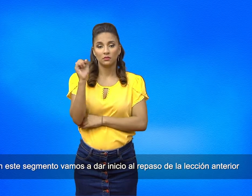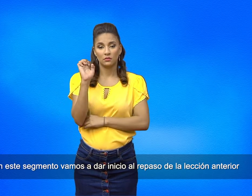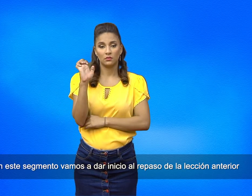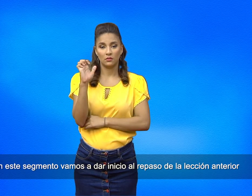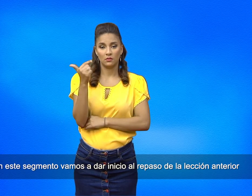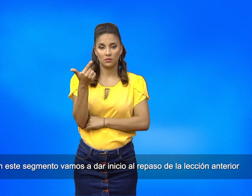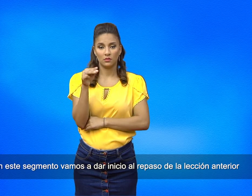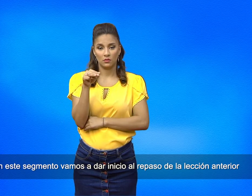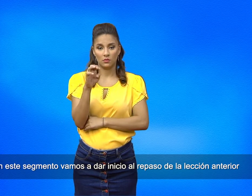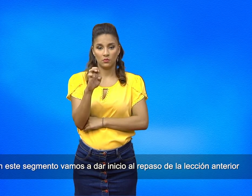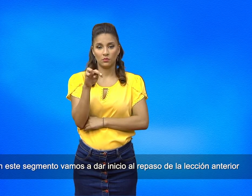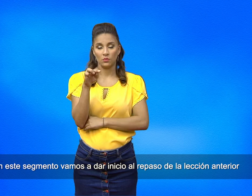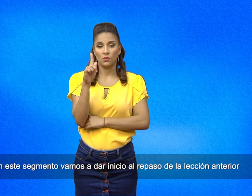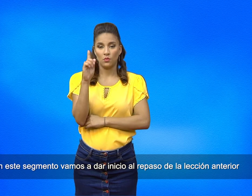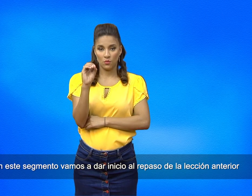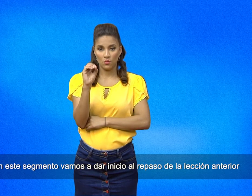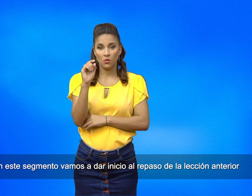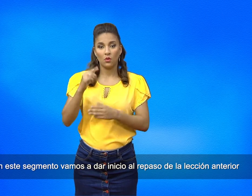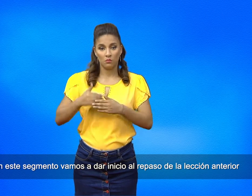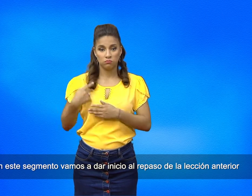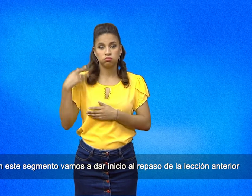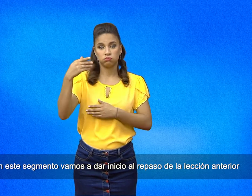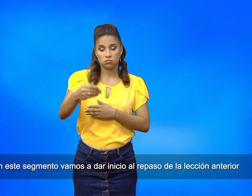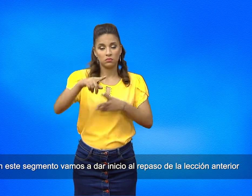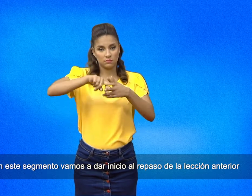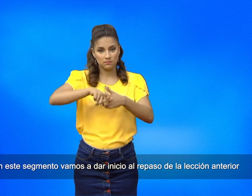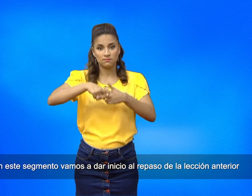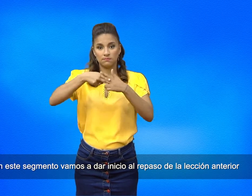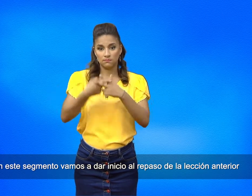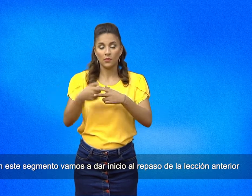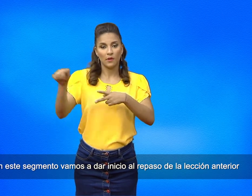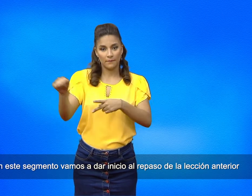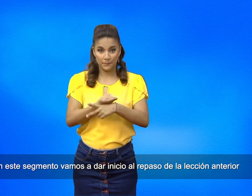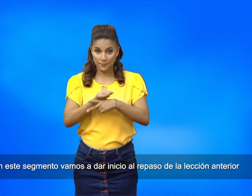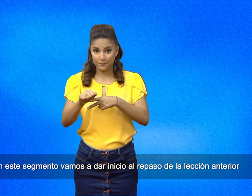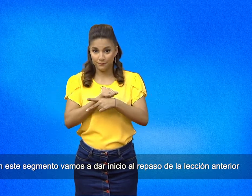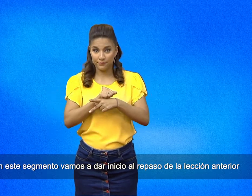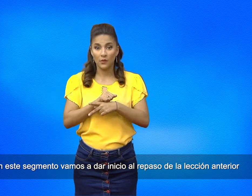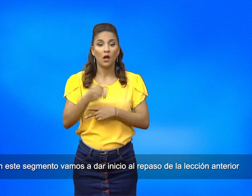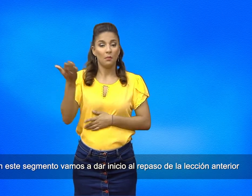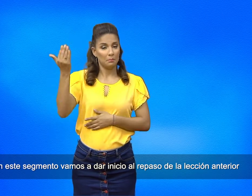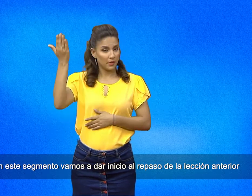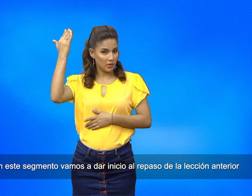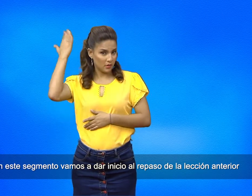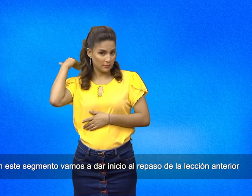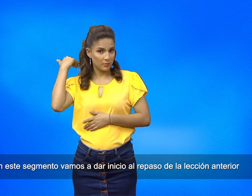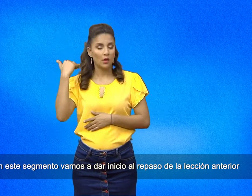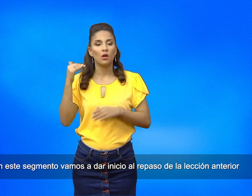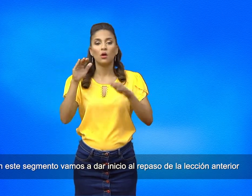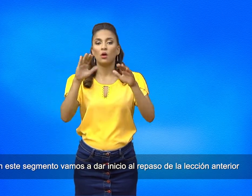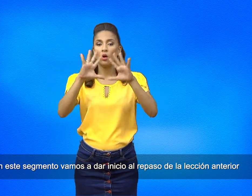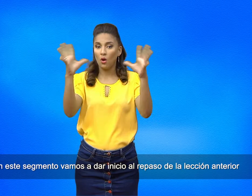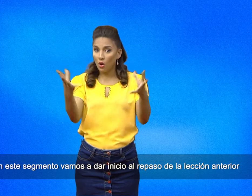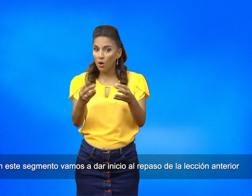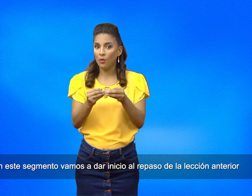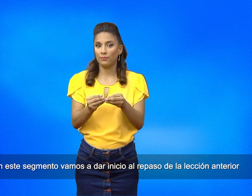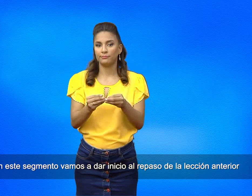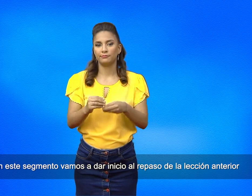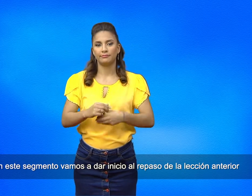en este segmento vamos a dar inicio a repaso de la elección anterior